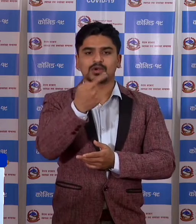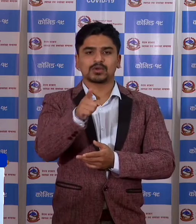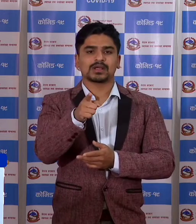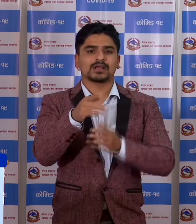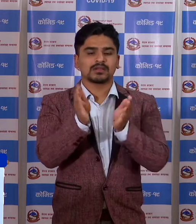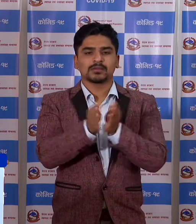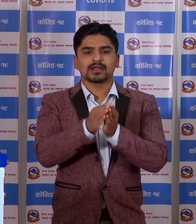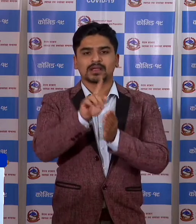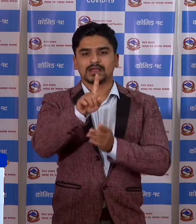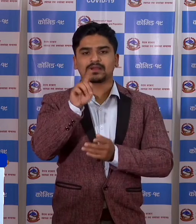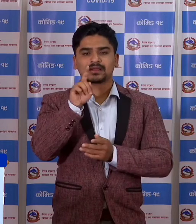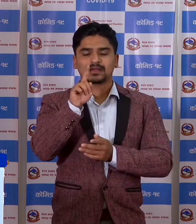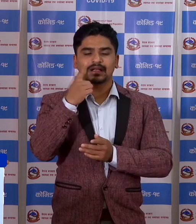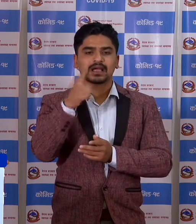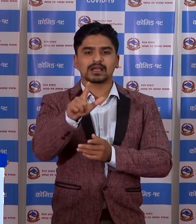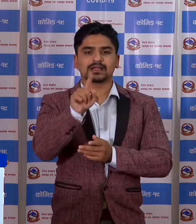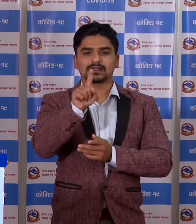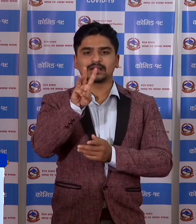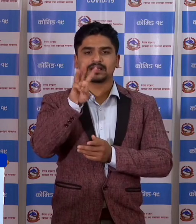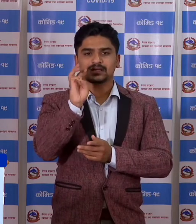22,306 गरी कुल